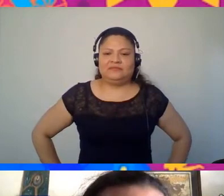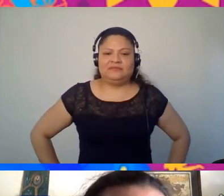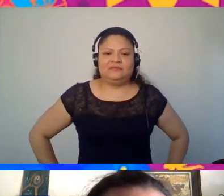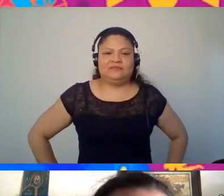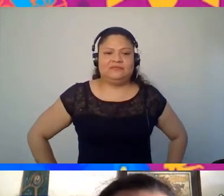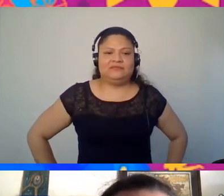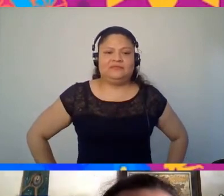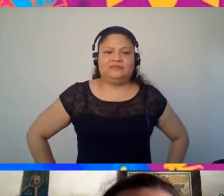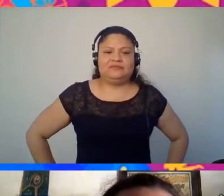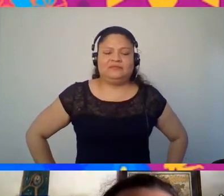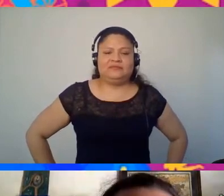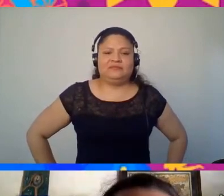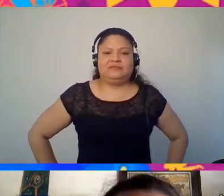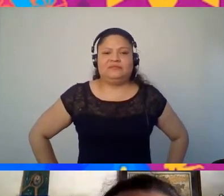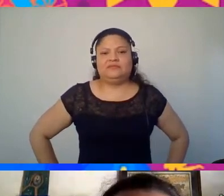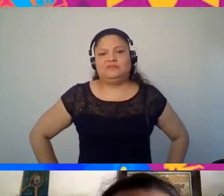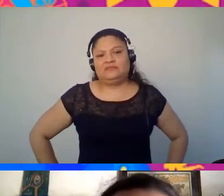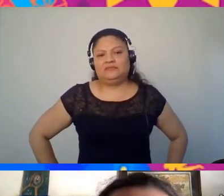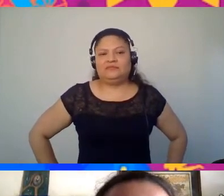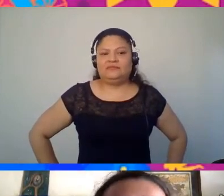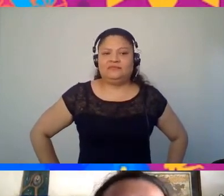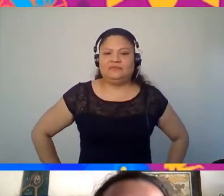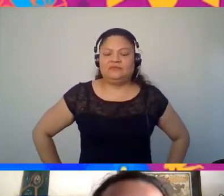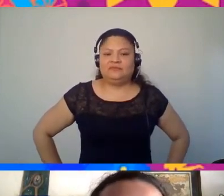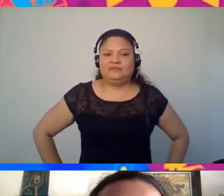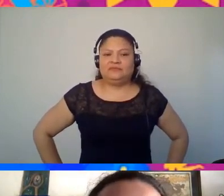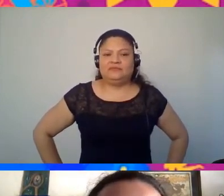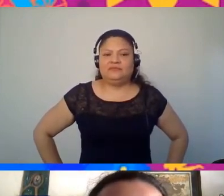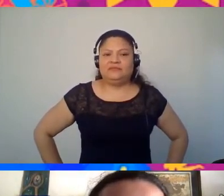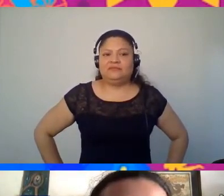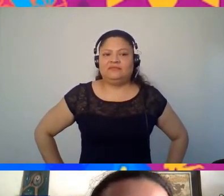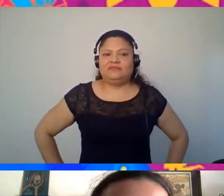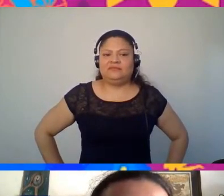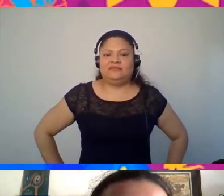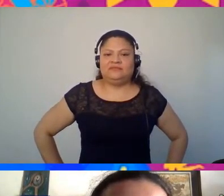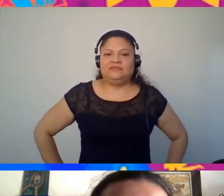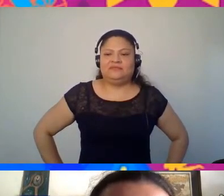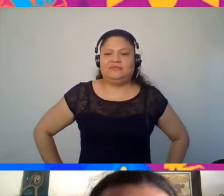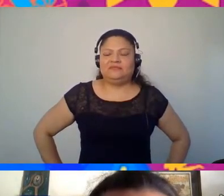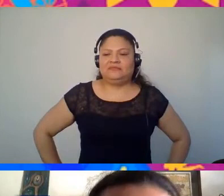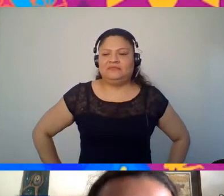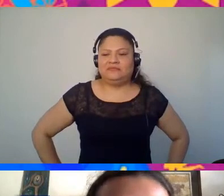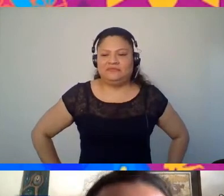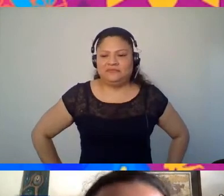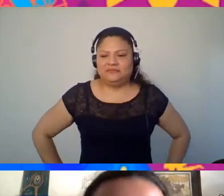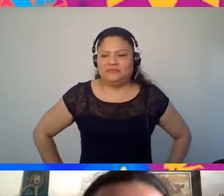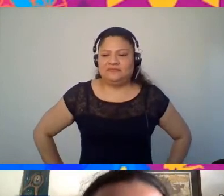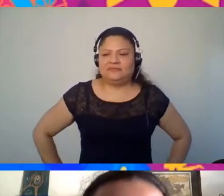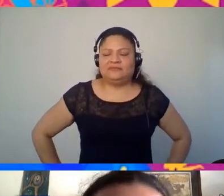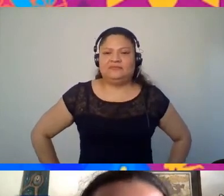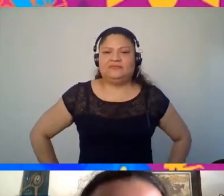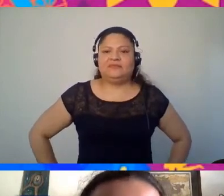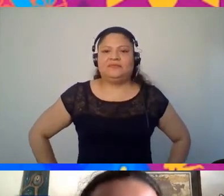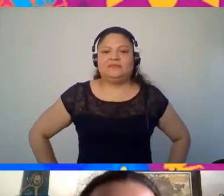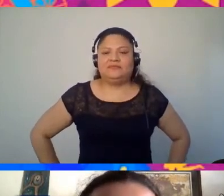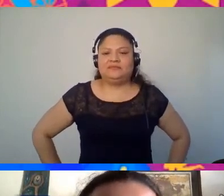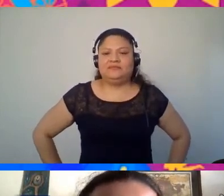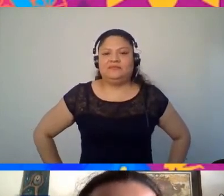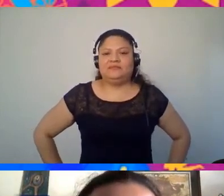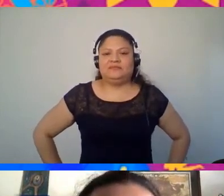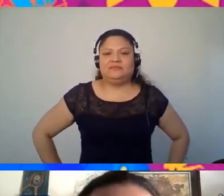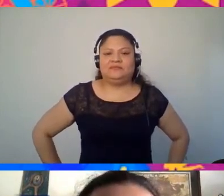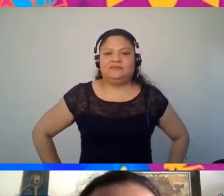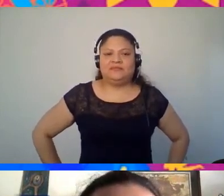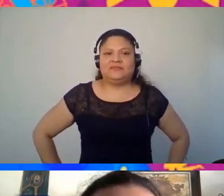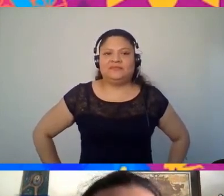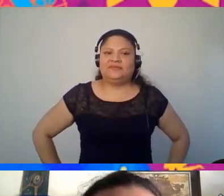que aprendieron el lenguaje de señas, ¿hay alguna preparación para enseñar matemáticas en lenguaje de señas?